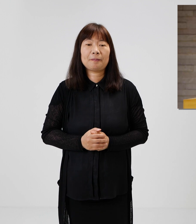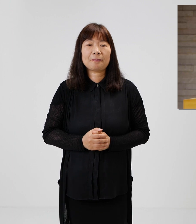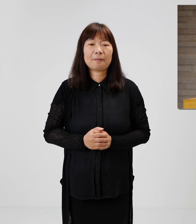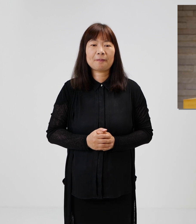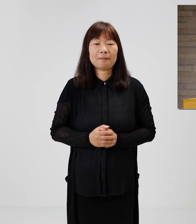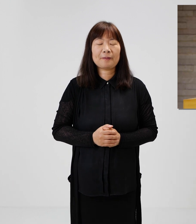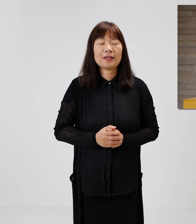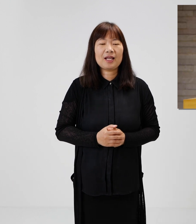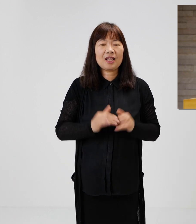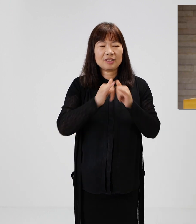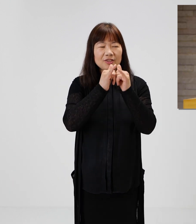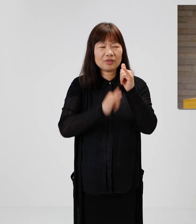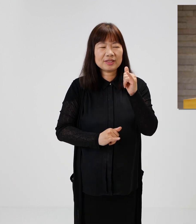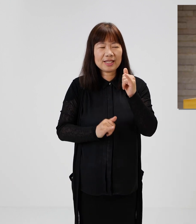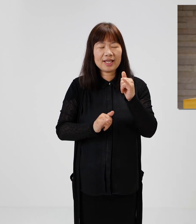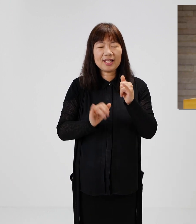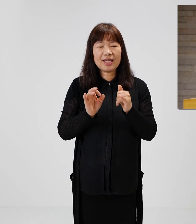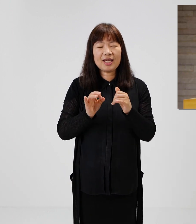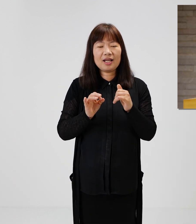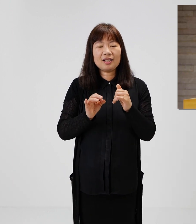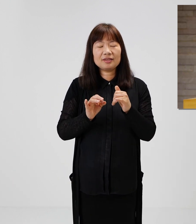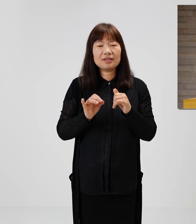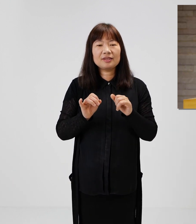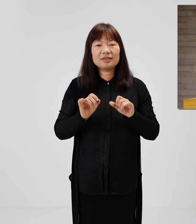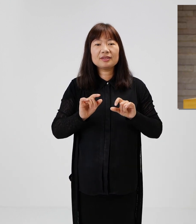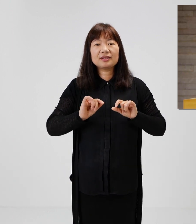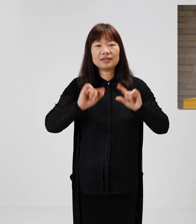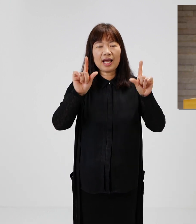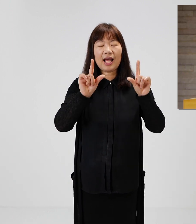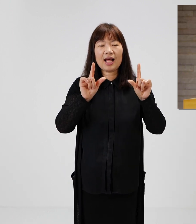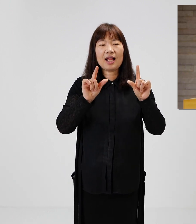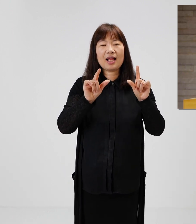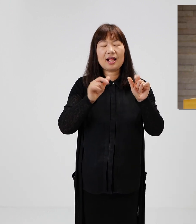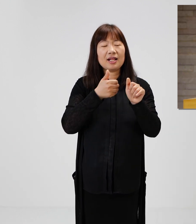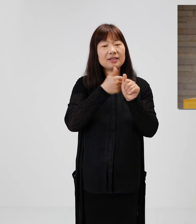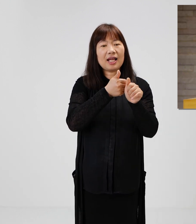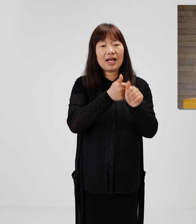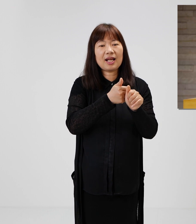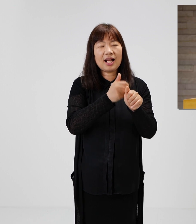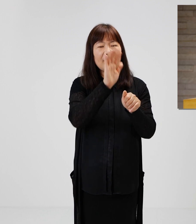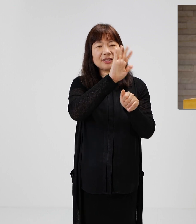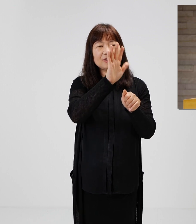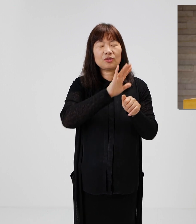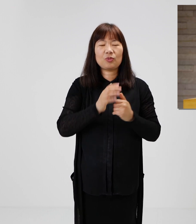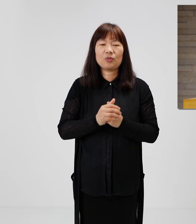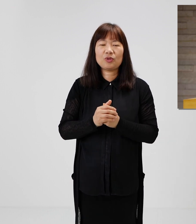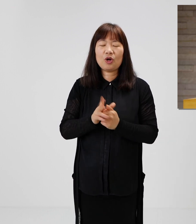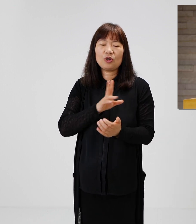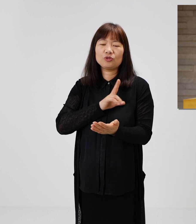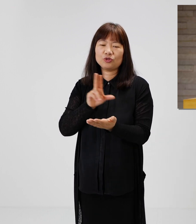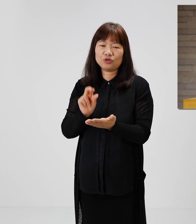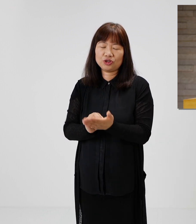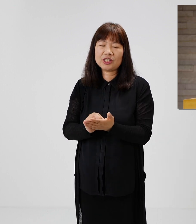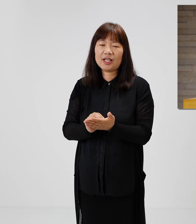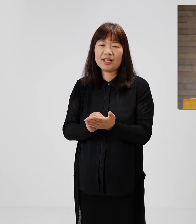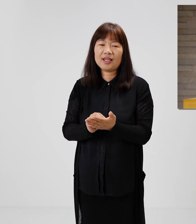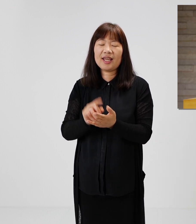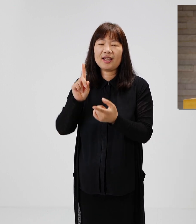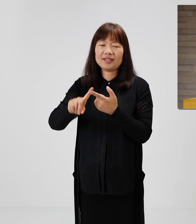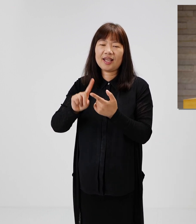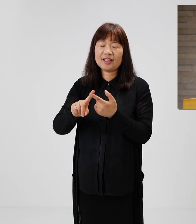그런 역사의 연대기적 설명이 아니고 주제를 담은